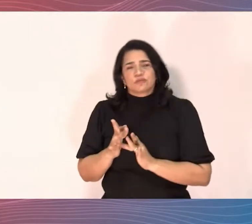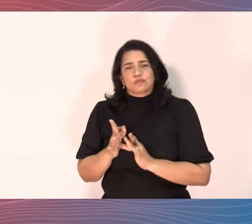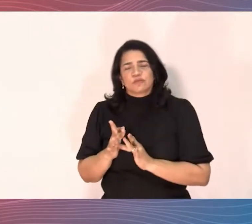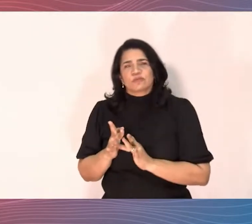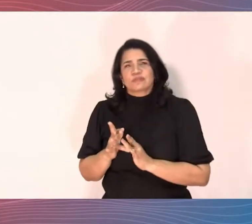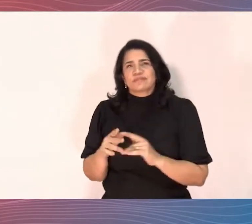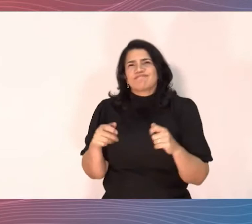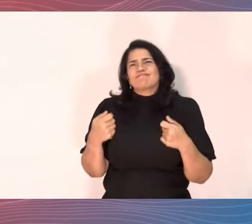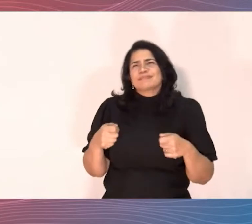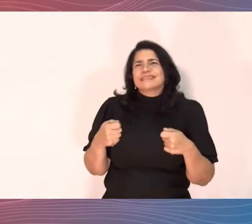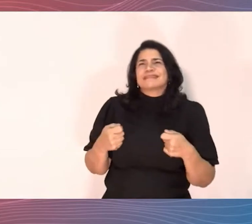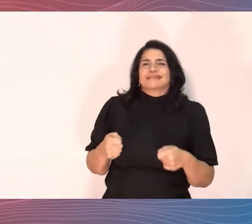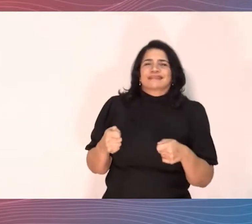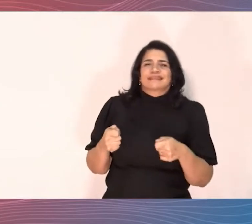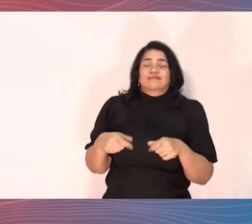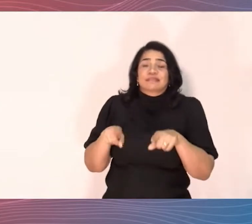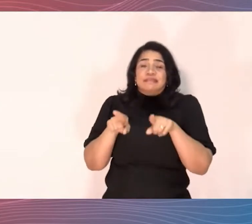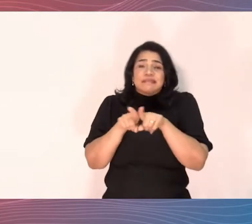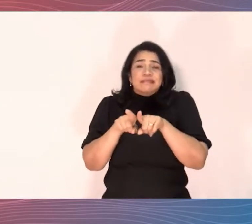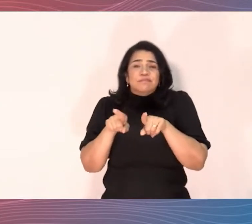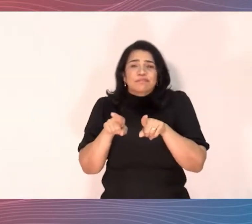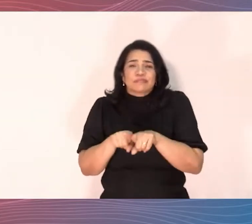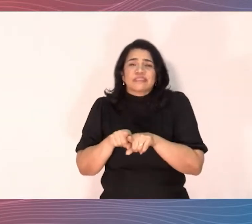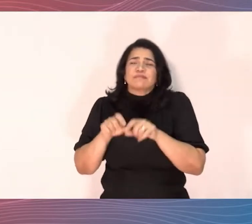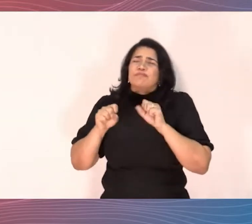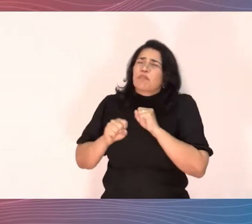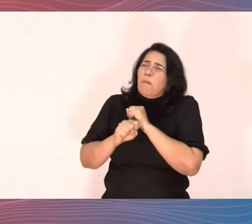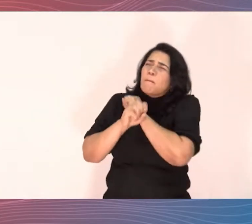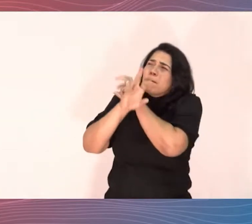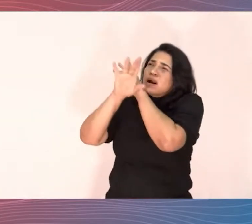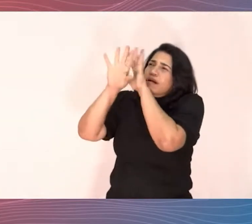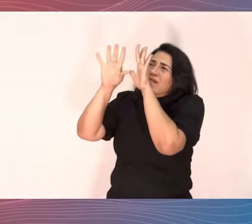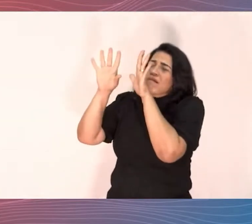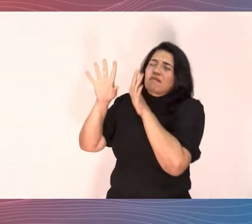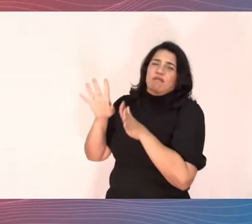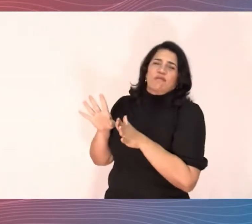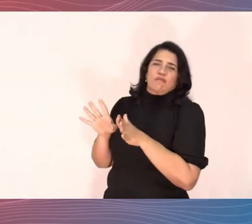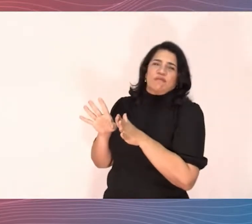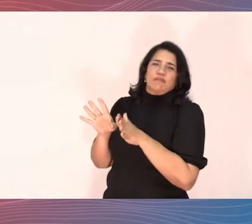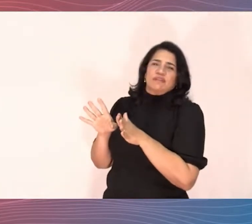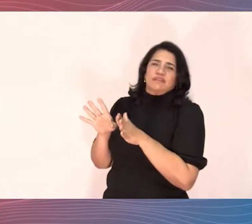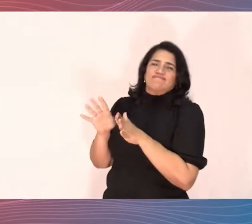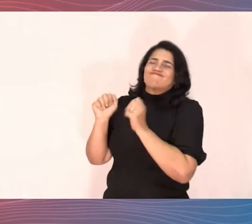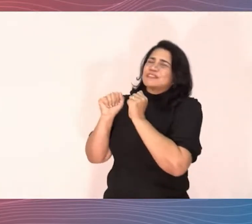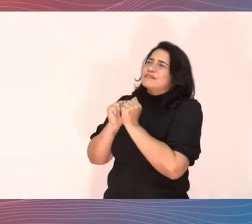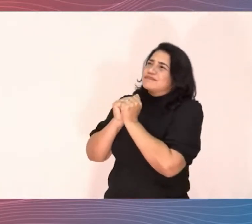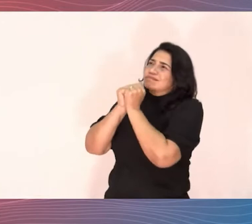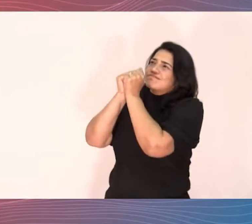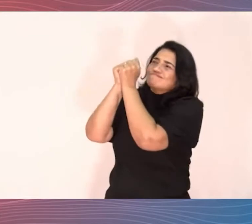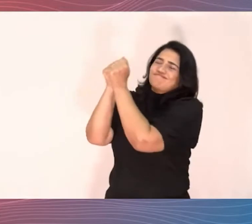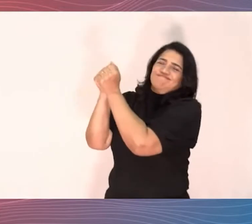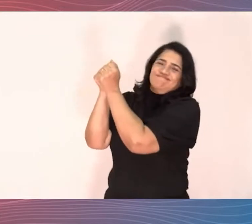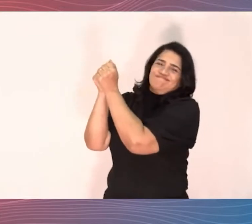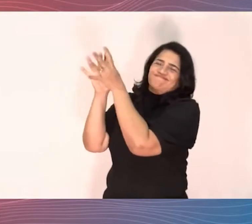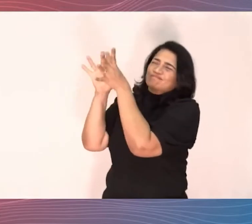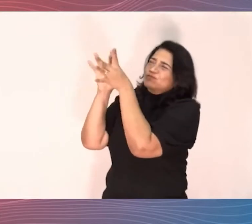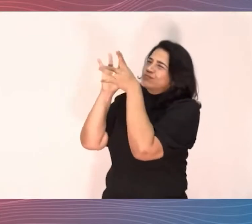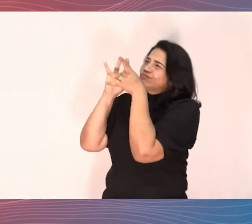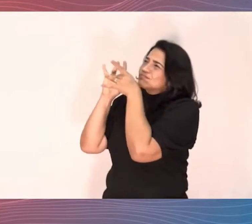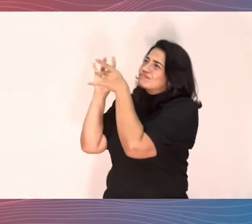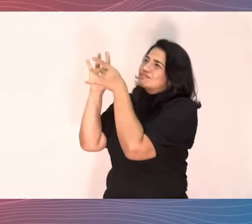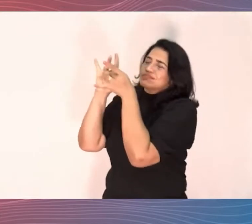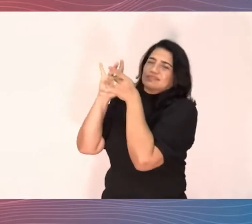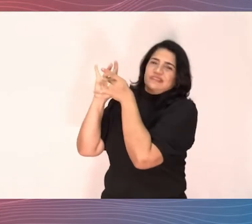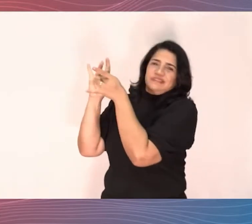eu era unigênito como Deus, eu estava junto do Pai, que é a própria glória. Mas agora,